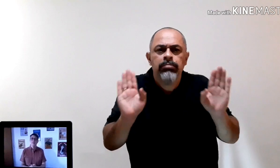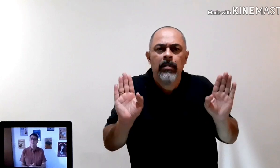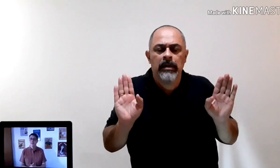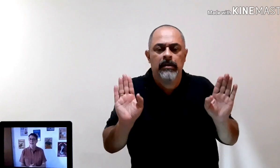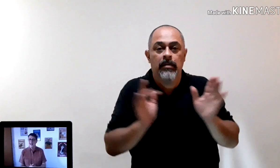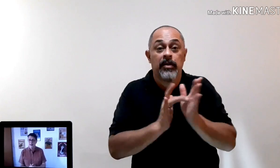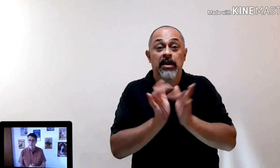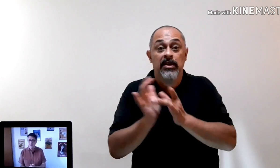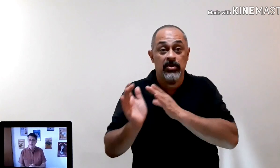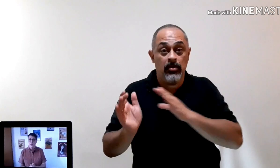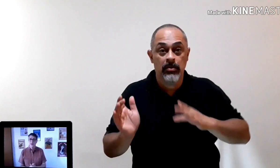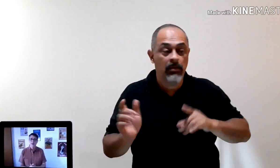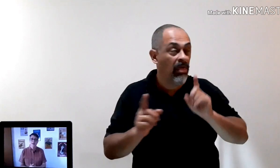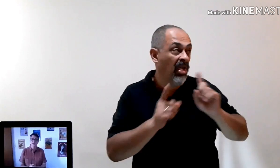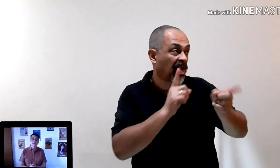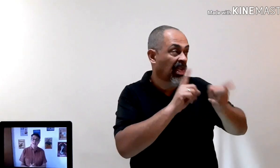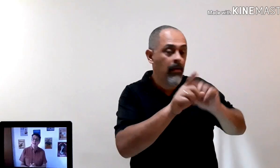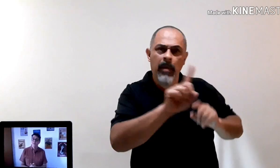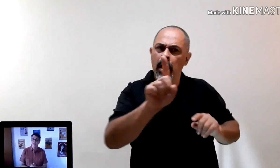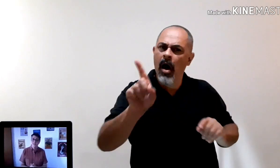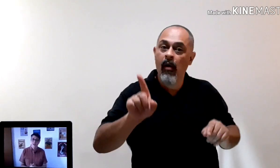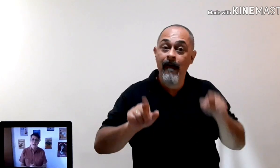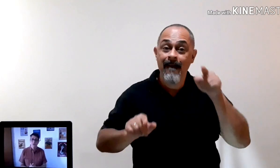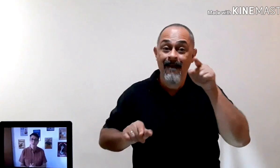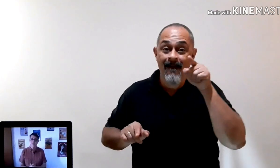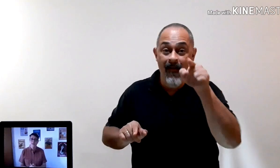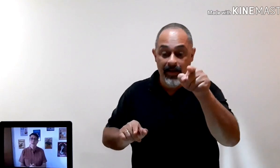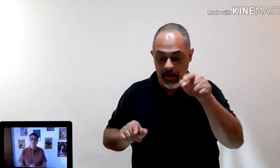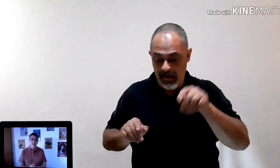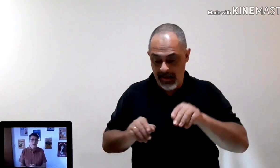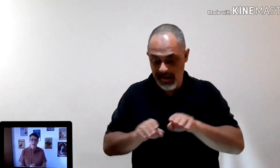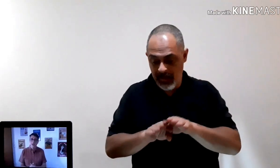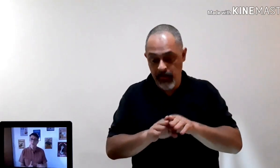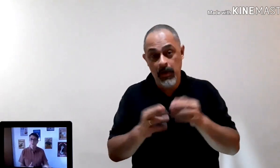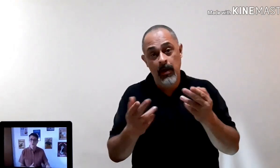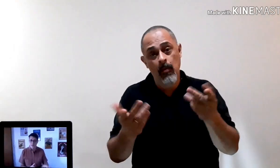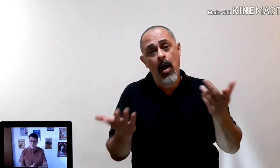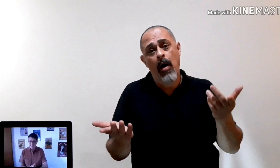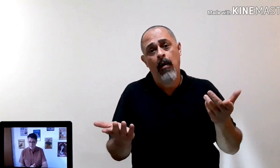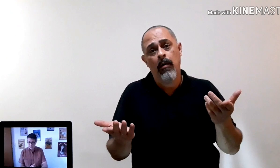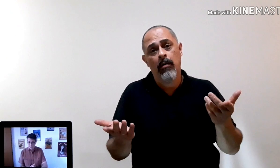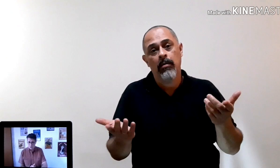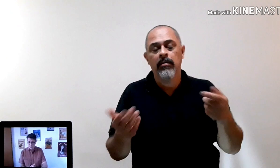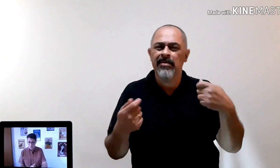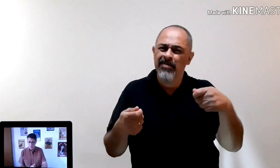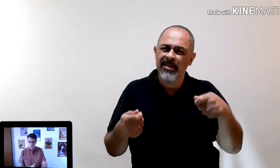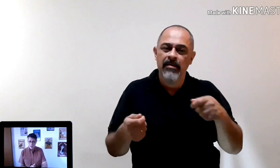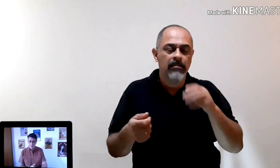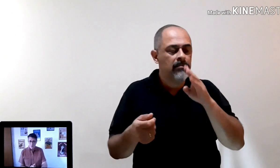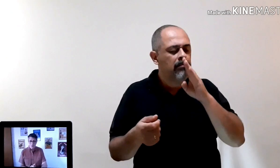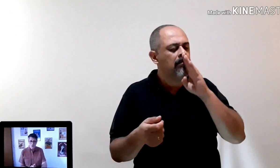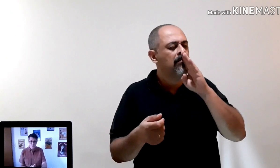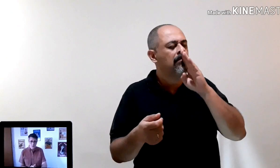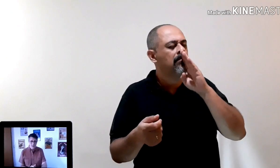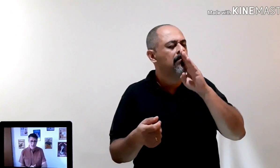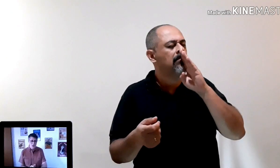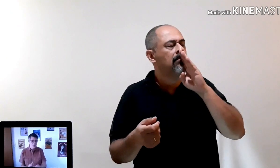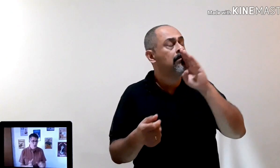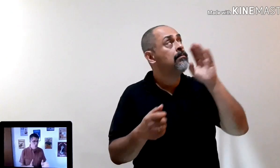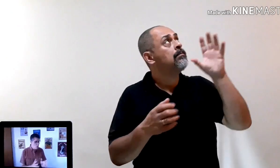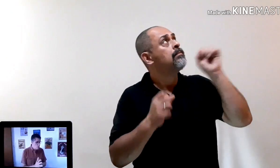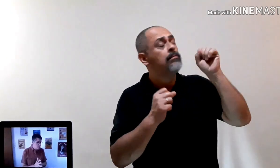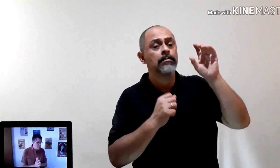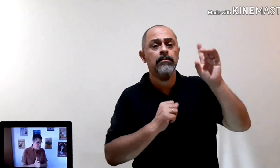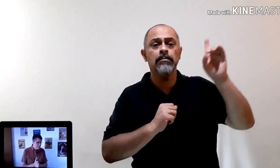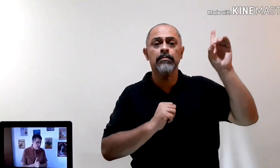falar, não lamentar em demasiado, e sim ficar quieto e buscar a presença de Deus. Então, meus irmãos, o que a